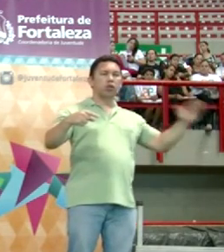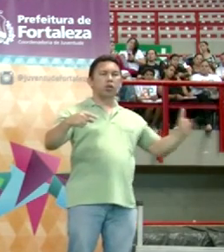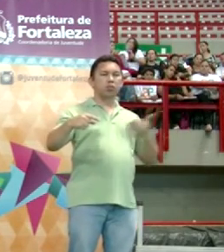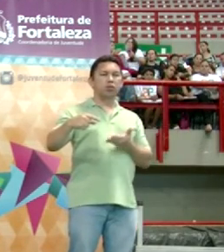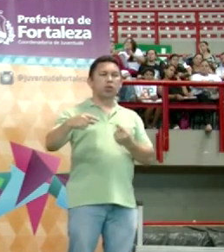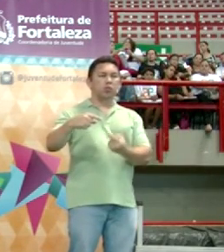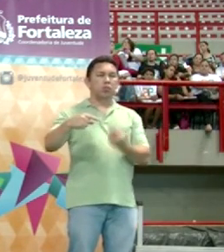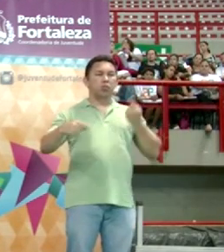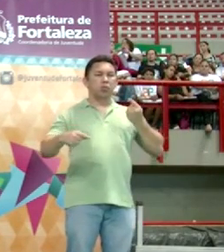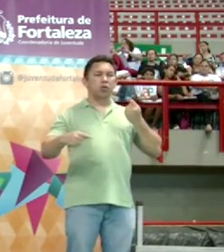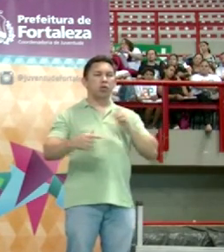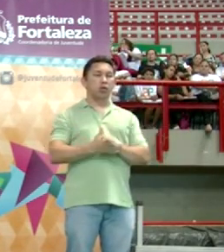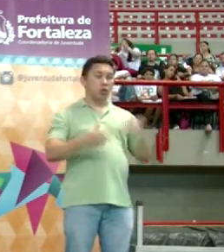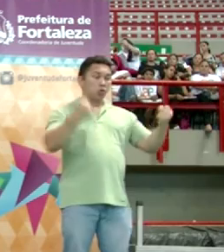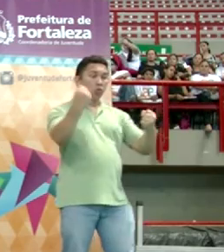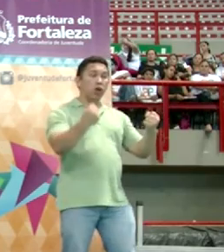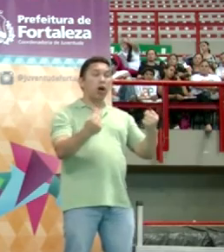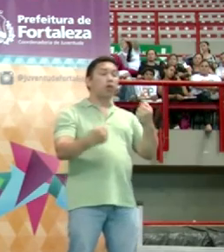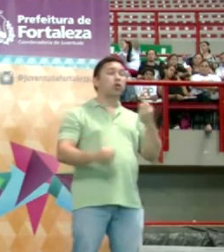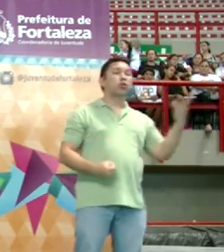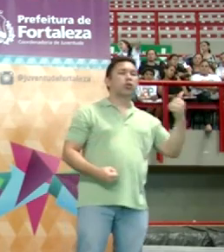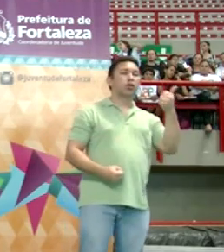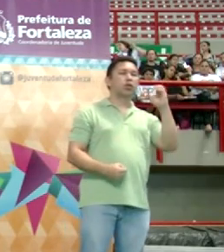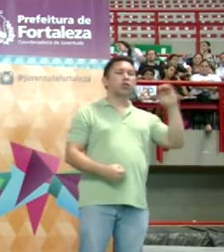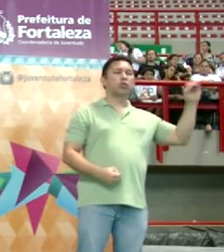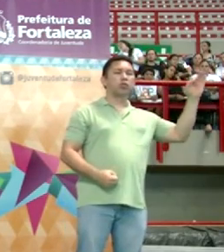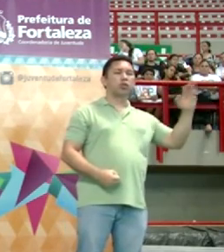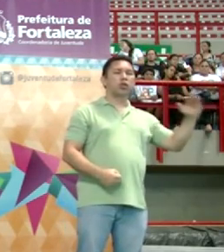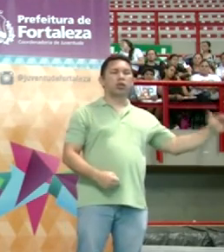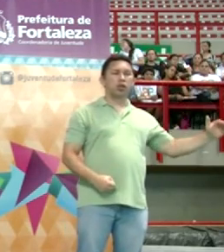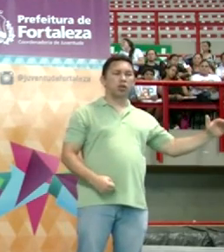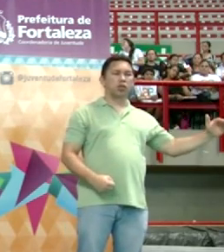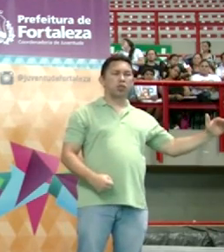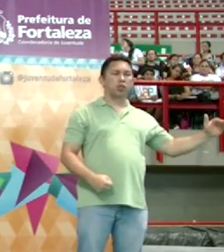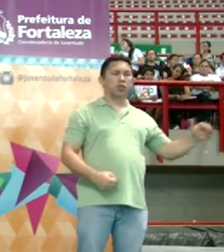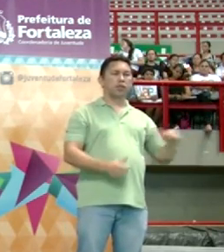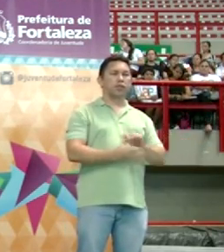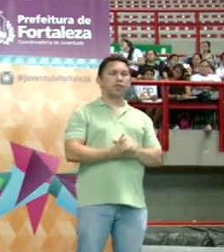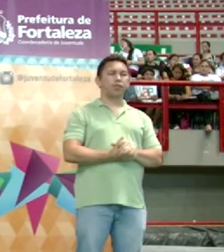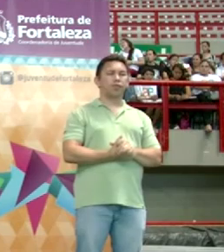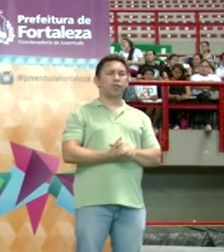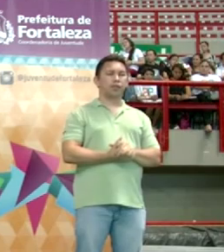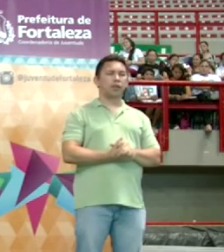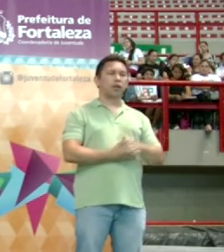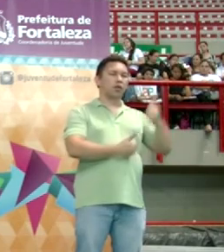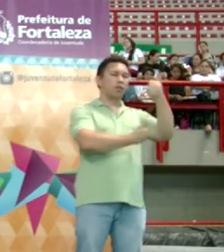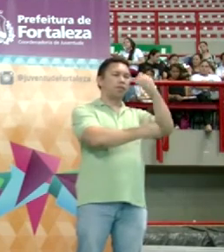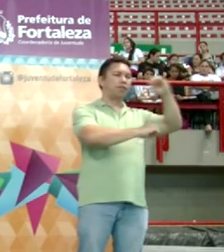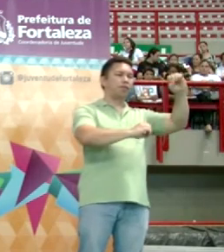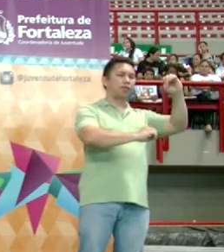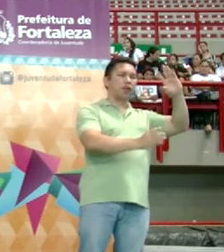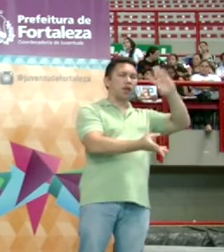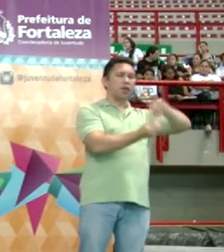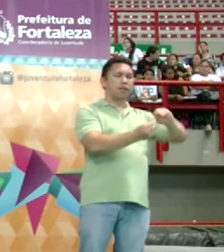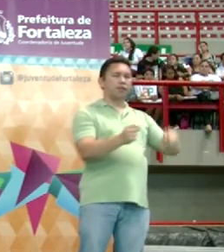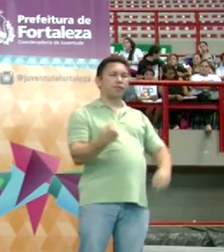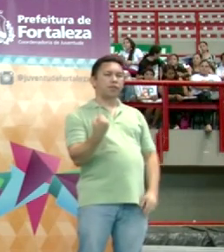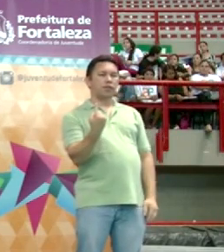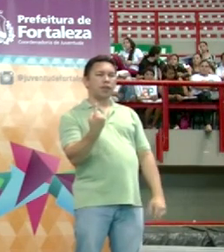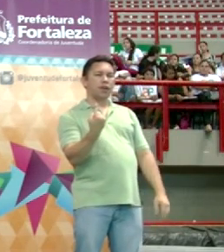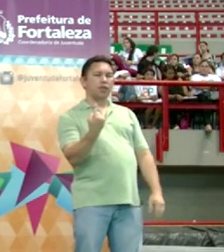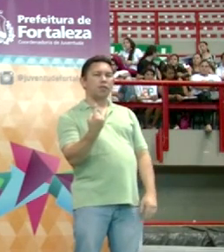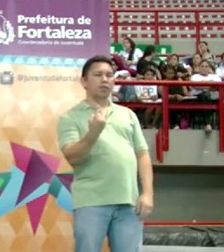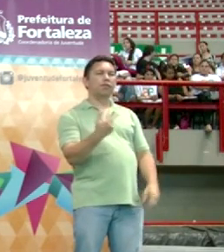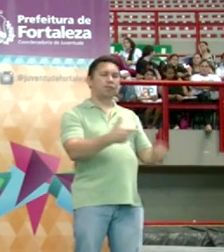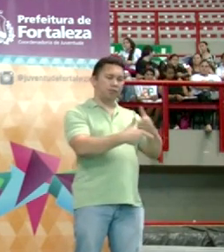Se eu tenho um imóvel, eu tenho 100%. Tudo que eu tenho aqui, ó, um pedaço de tecido, eu tenho 100%. Agora,